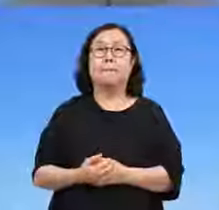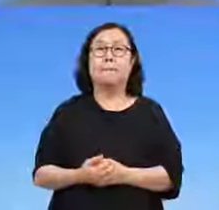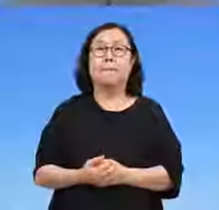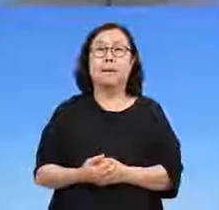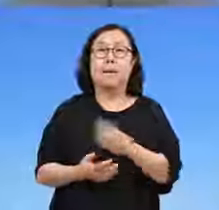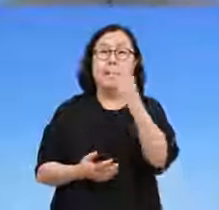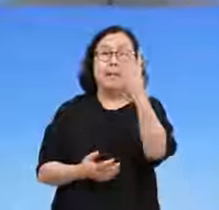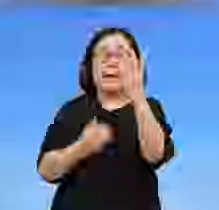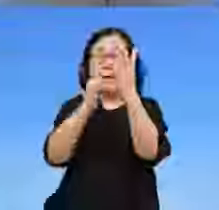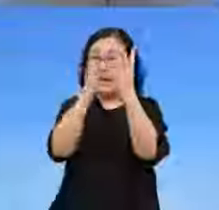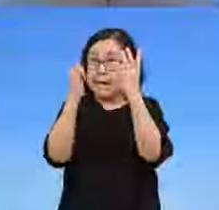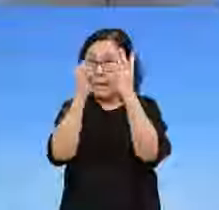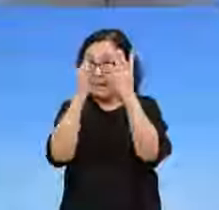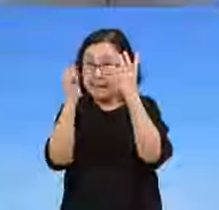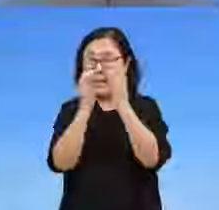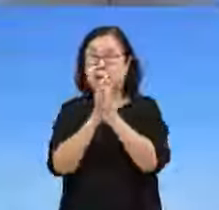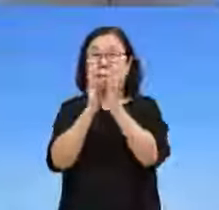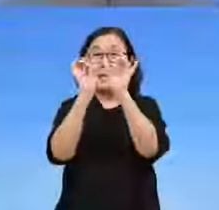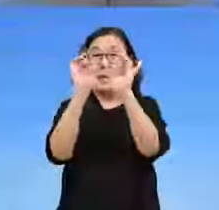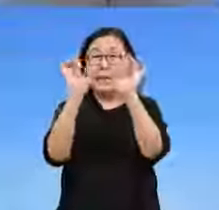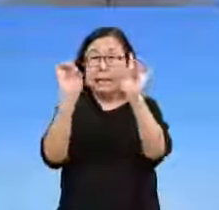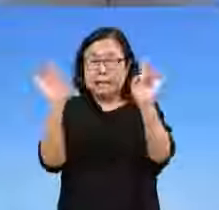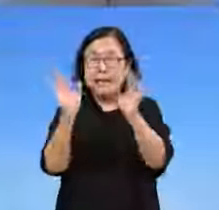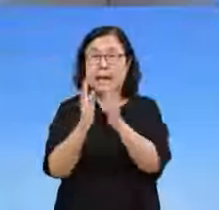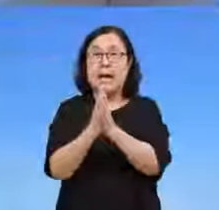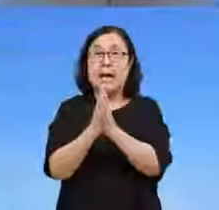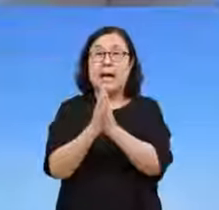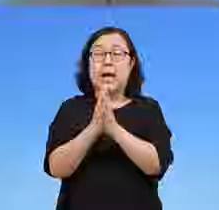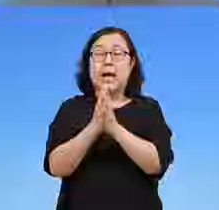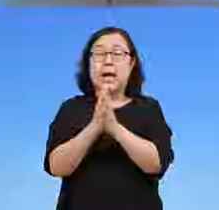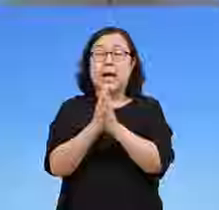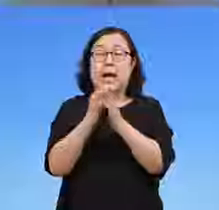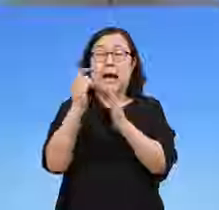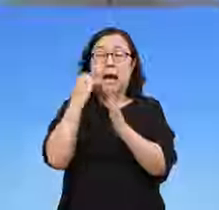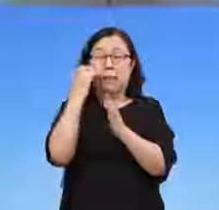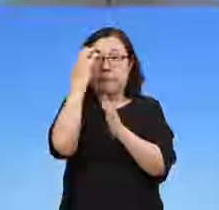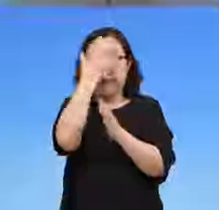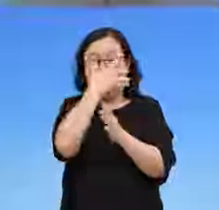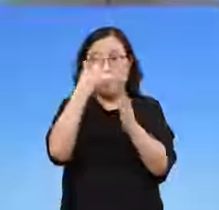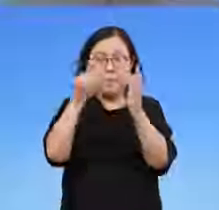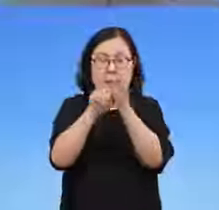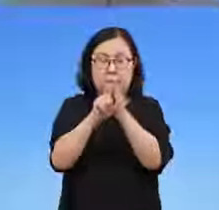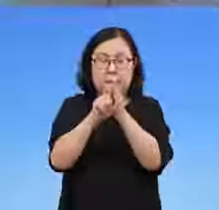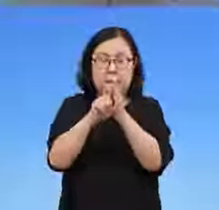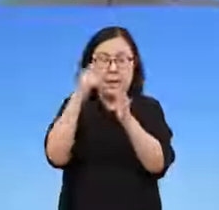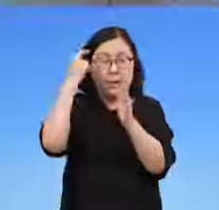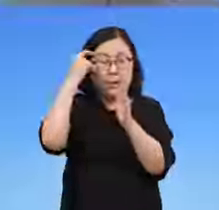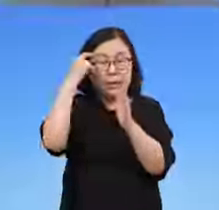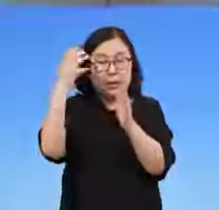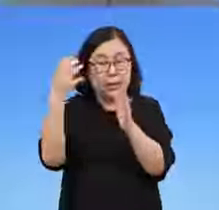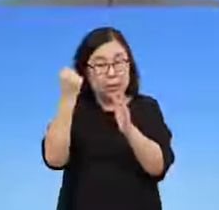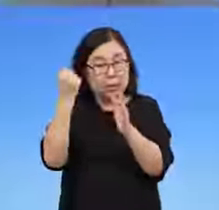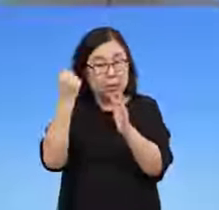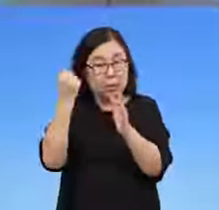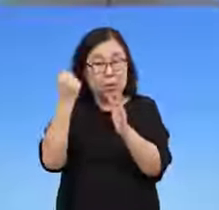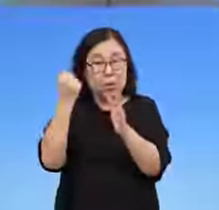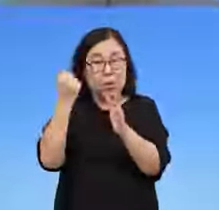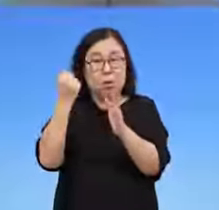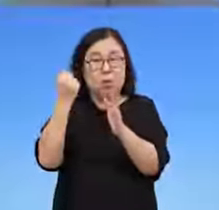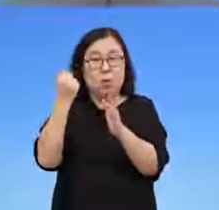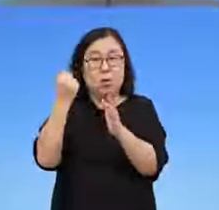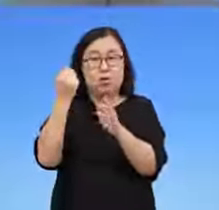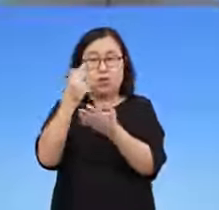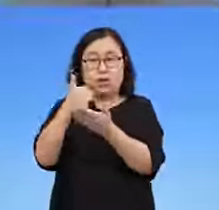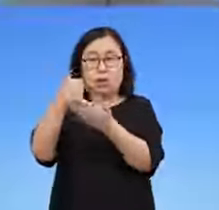이 네 사람이 한 사람 한 사람이 주님 앞에서 그 세 가지 아름다운 믿음의 정신을 가지고 주님 앞에 남았다 하더라도 혼자로는